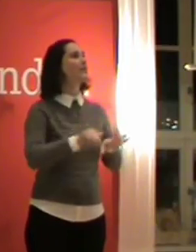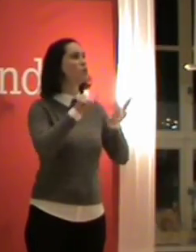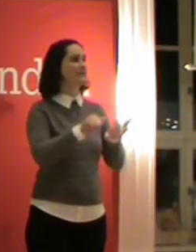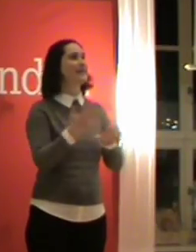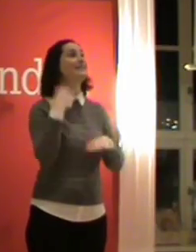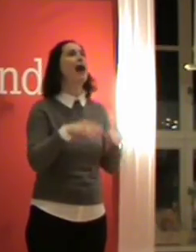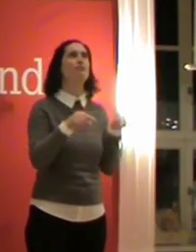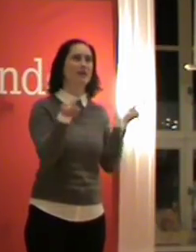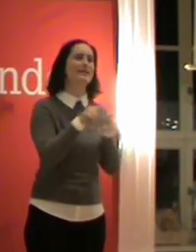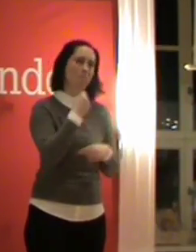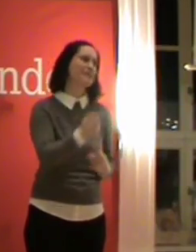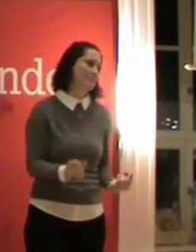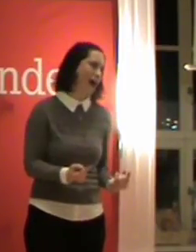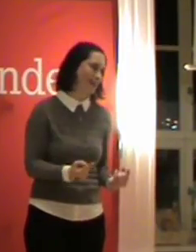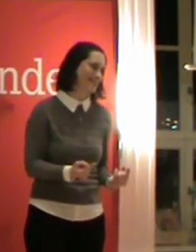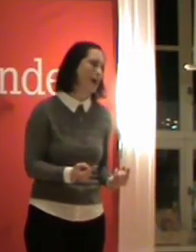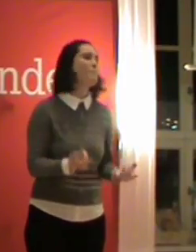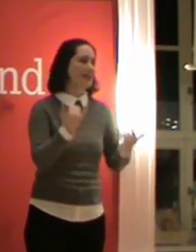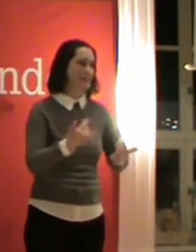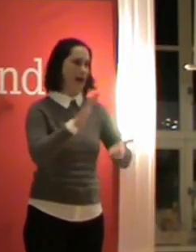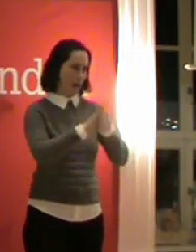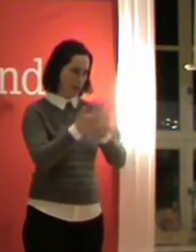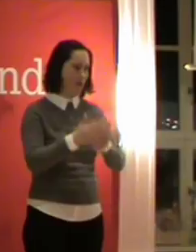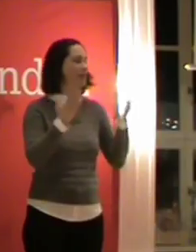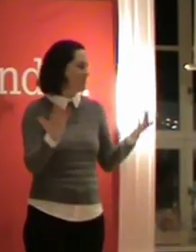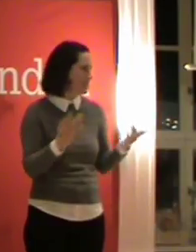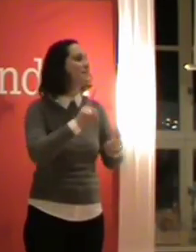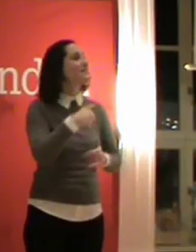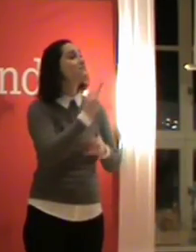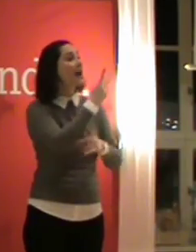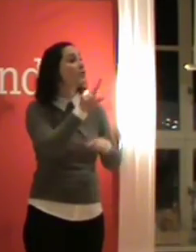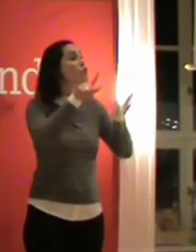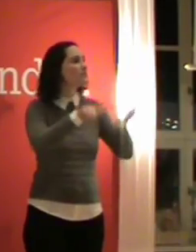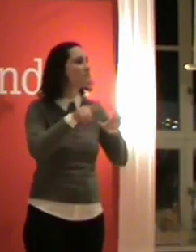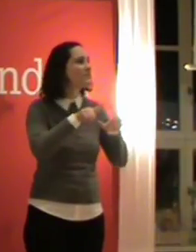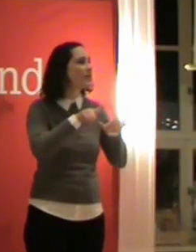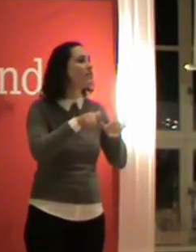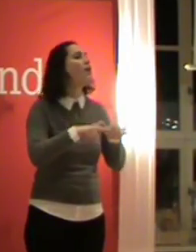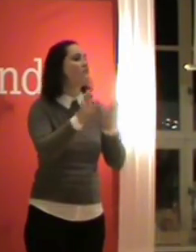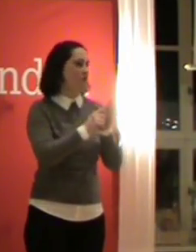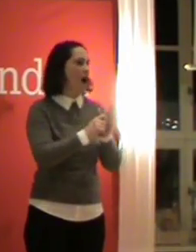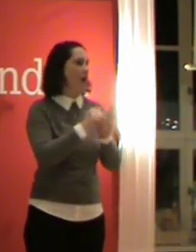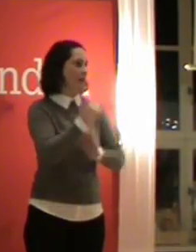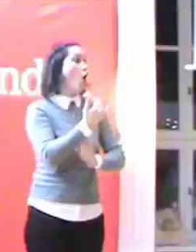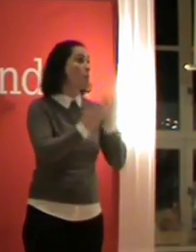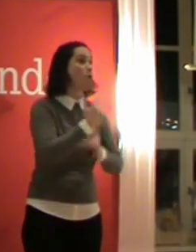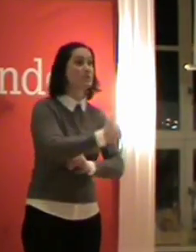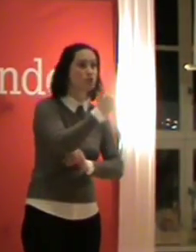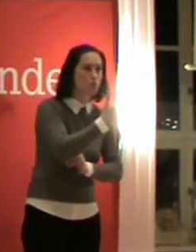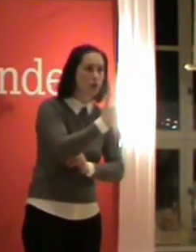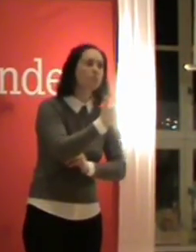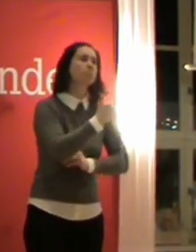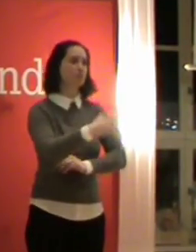gesagt. Also wir können uns darauf einigen, wir haben es mit einem Wahljahr zu tun, ob es super wird. Darüber reden wir am Jahresende.